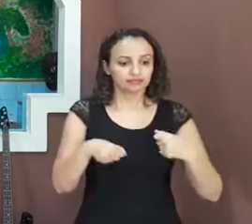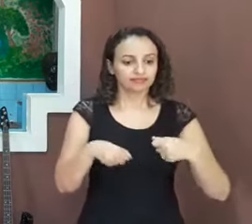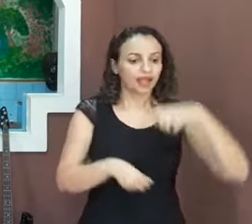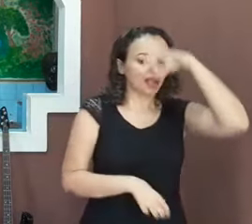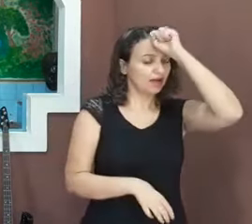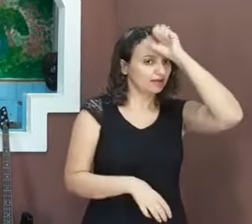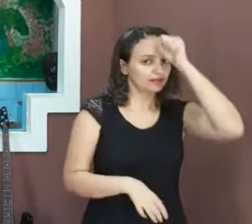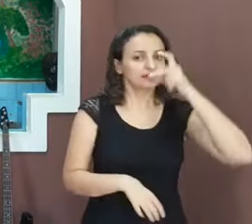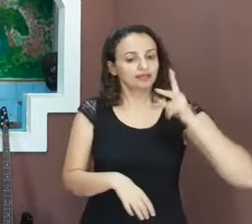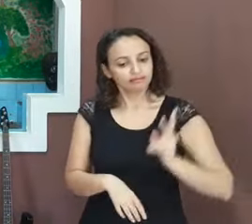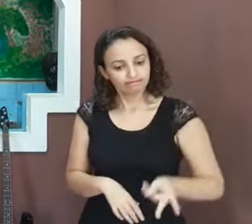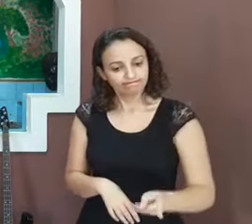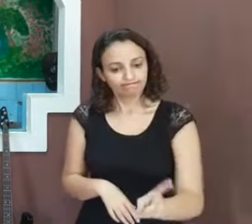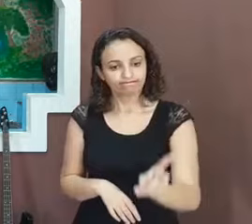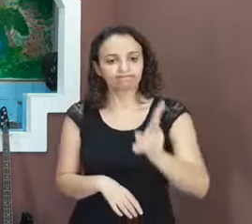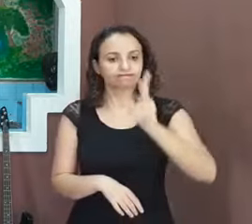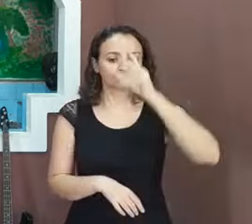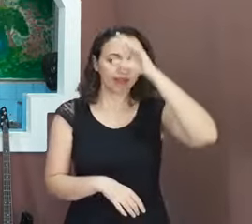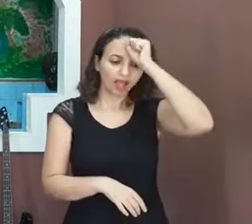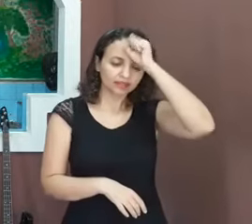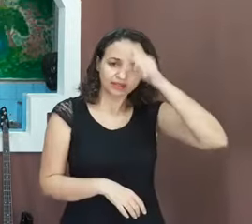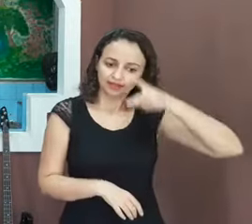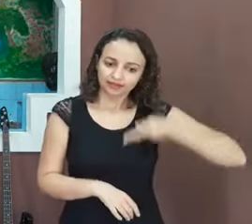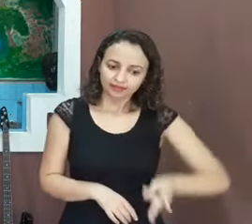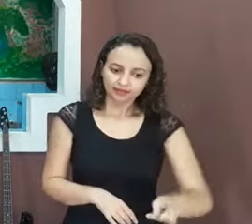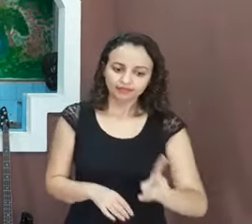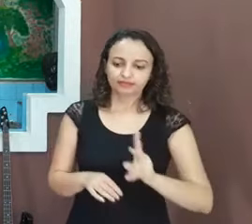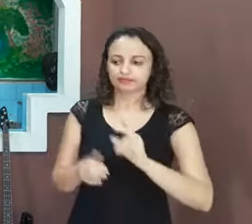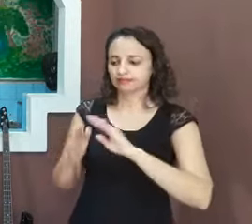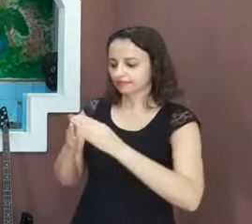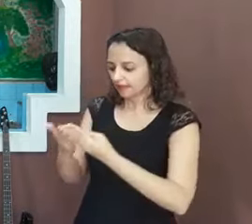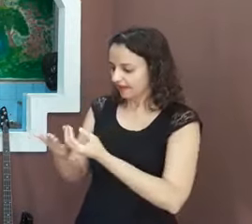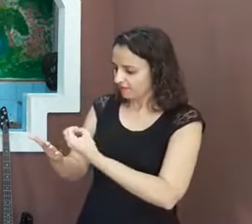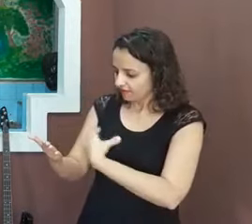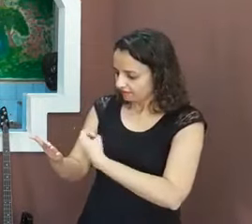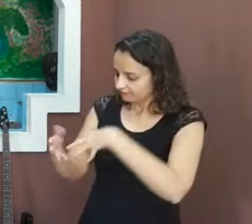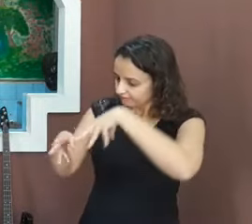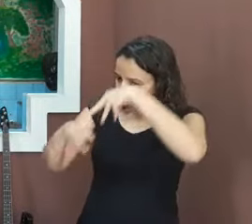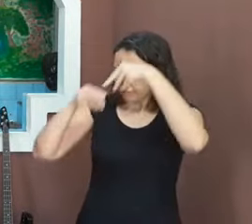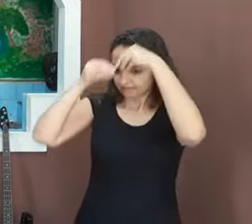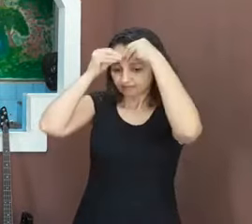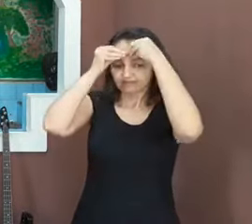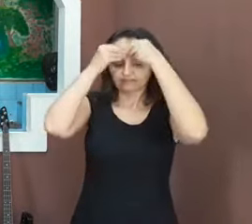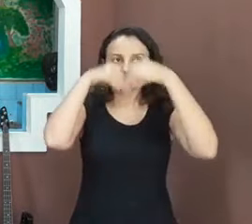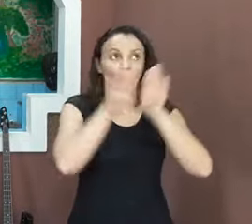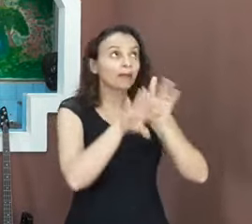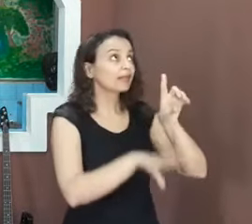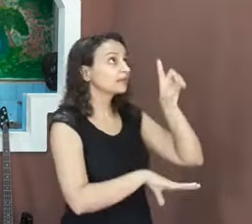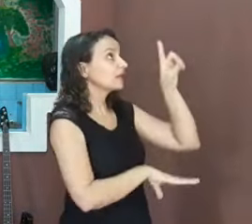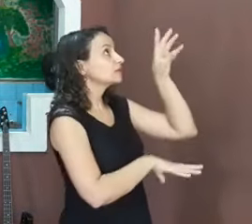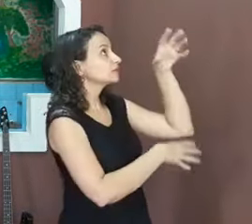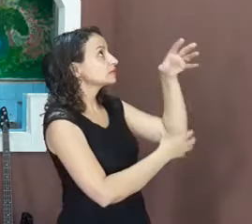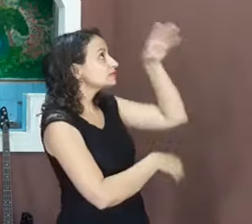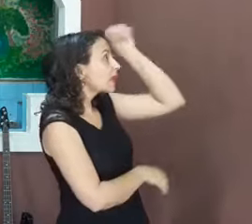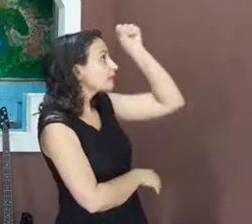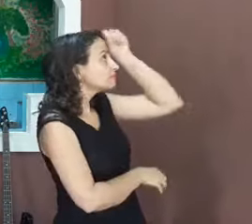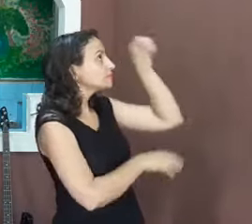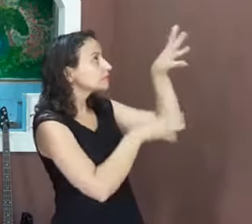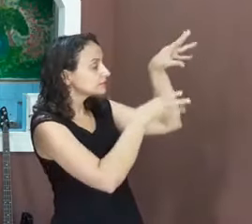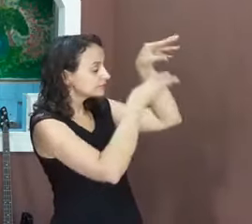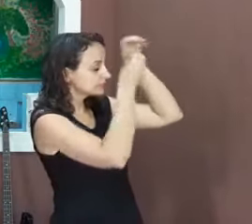um eterno aprendiz. Aprender a palavra de Deus, aprender com Deus e aprender também no mundo do trabalho, né? Eu